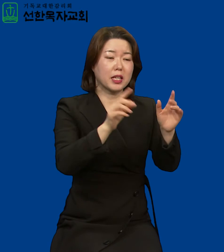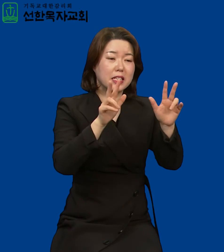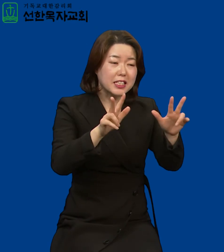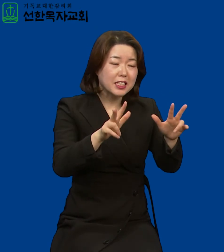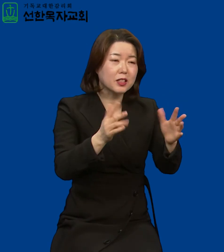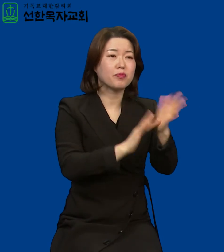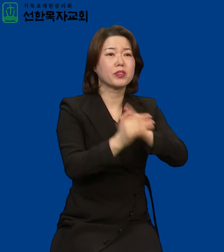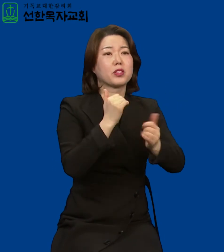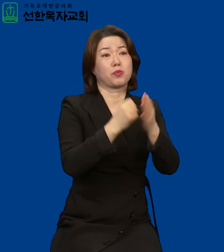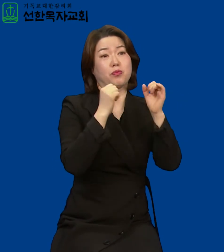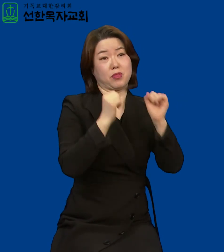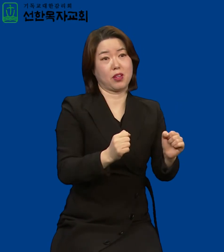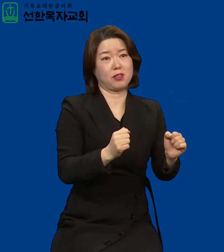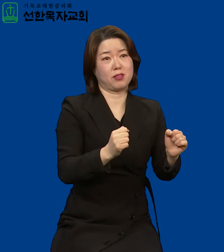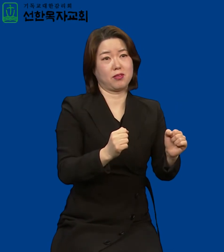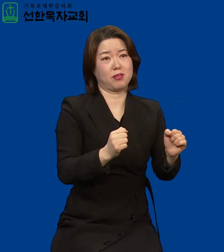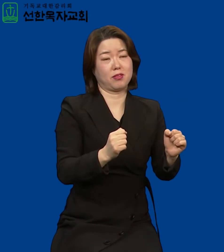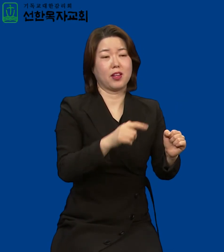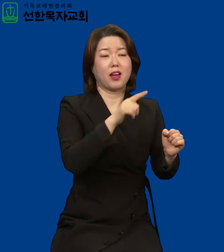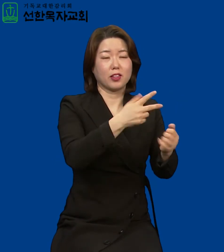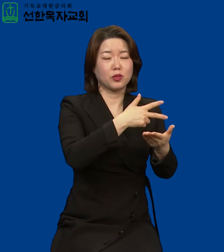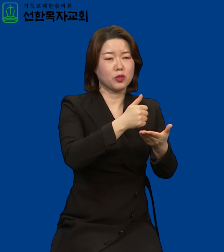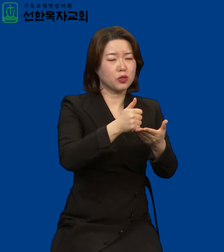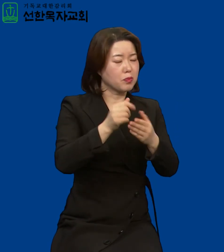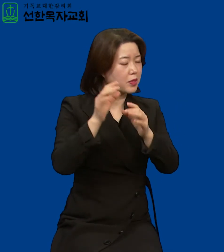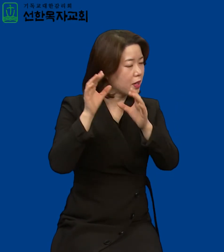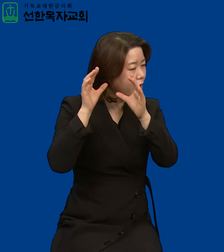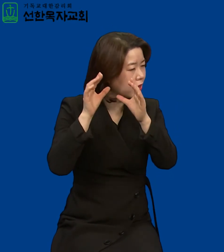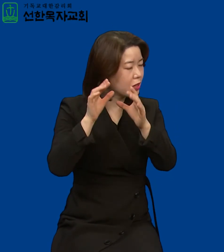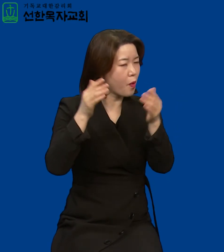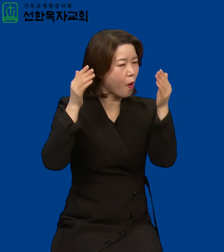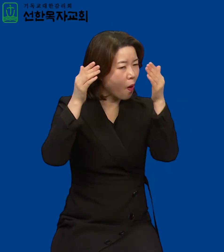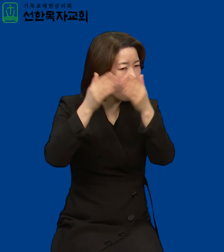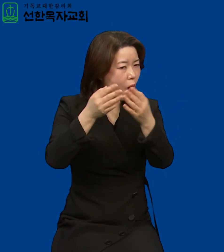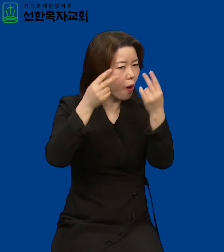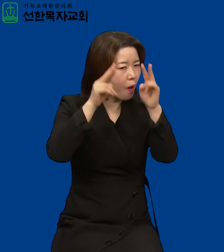계십니다. 그 주님께 여러분 귀 기울이고 들으세요.